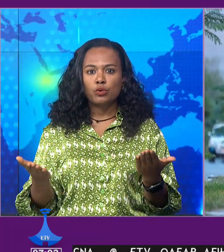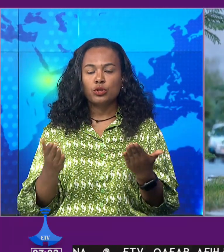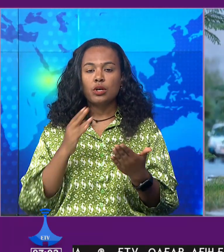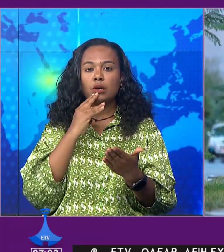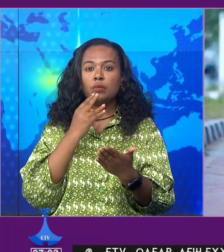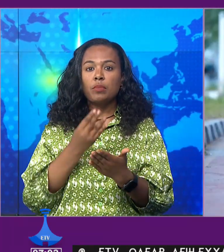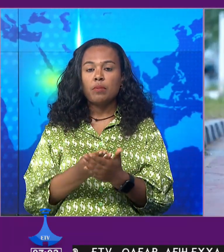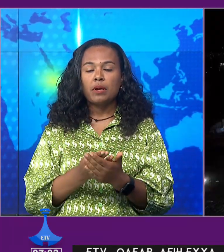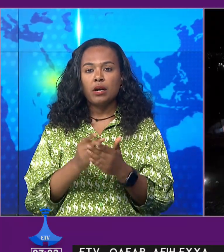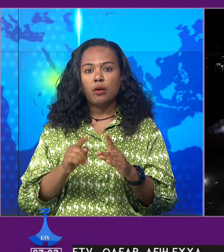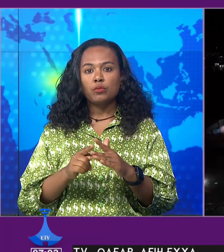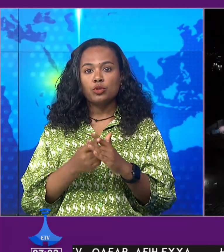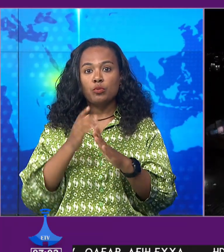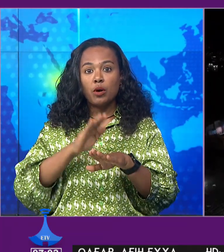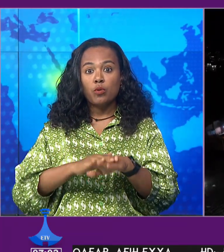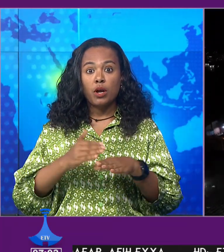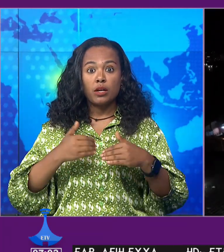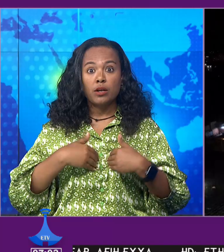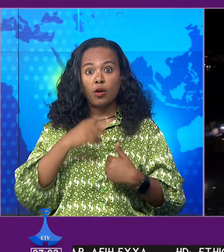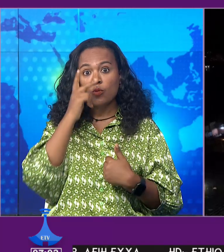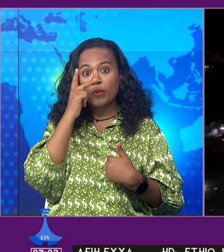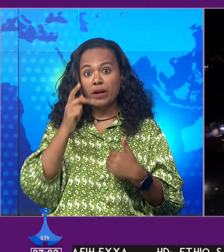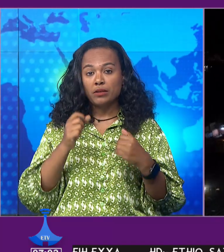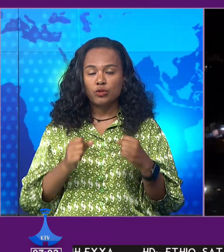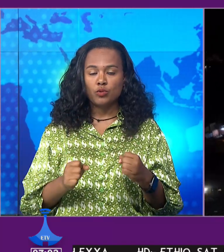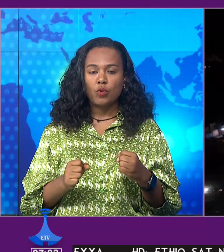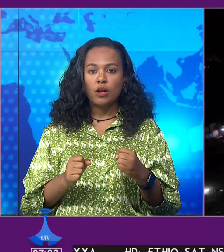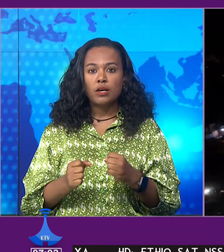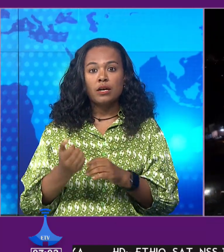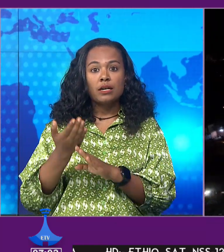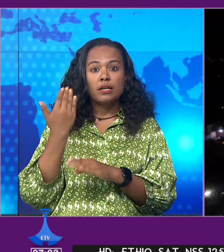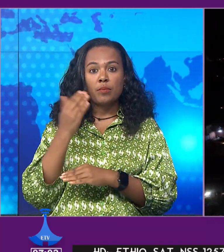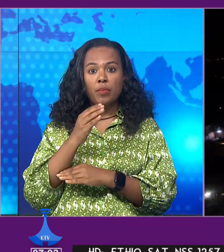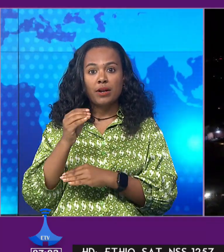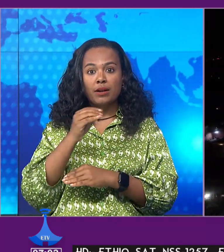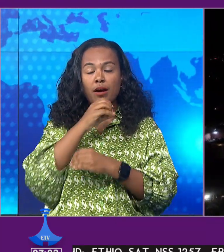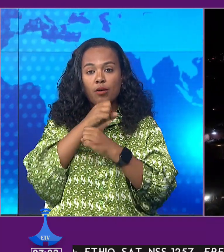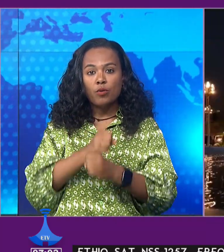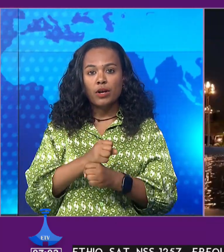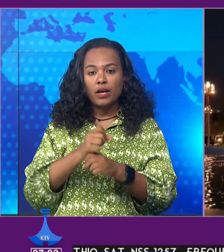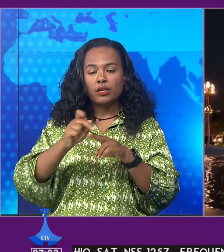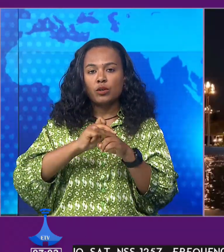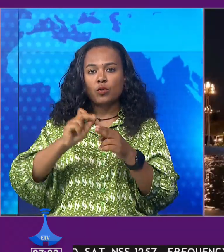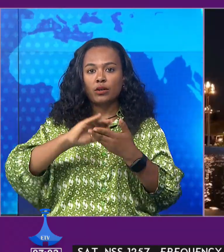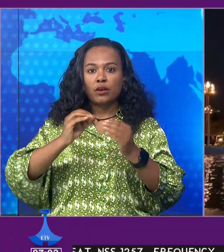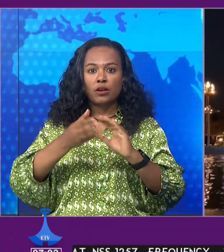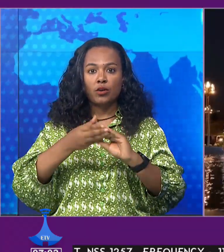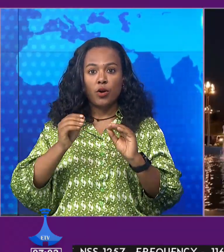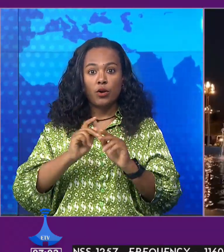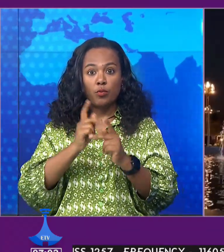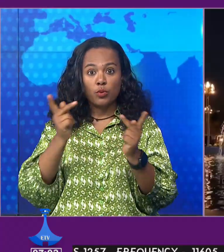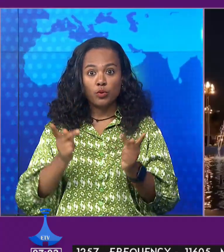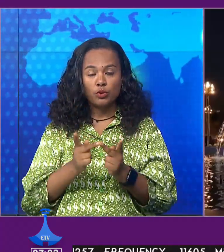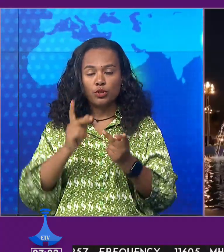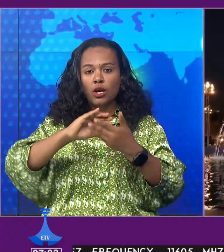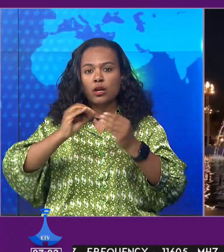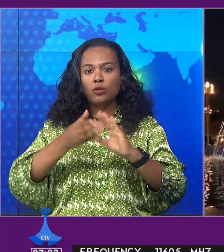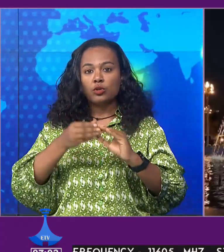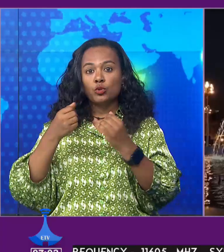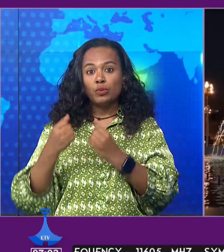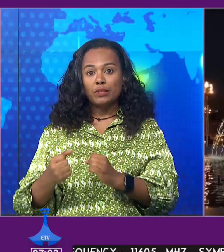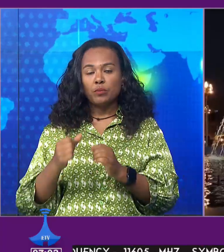በመልካም ጅማሮ እንዳሉ ማየት ተችሏል። ነባርና አሮጌ የድሬዳዋ ታሪካዊ ቦታዎች ታሪካዊነታቸውን በጠበቀ